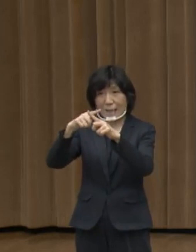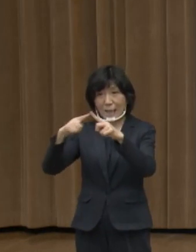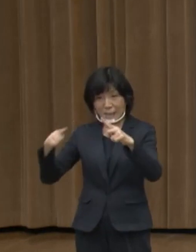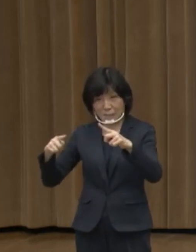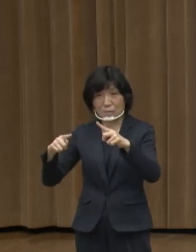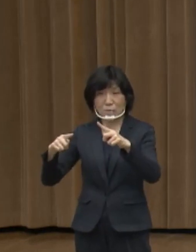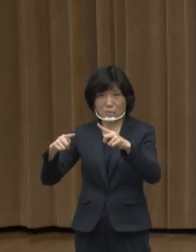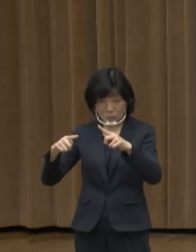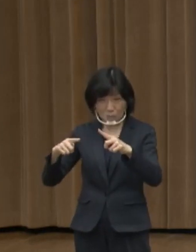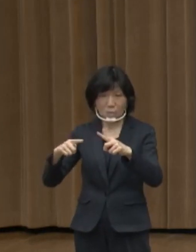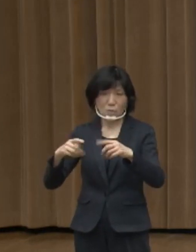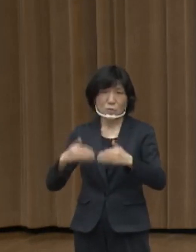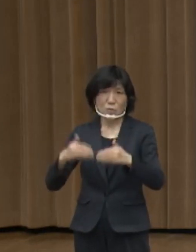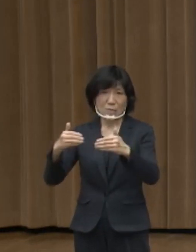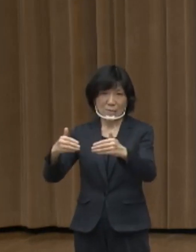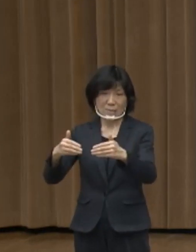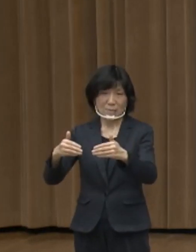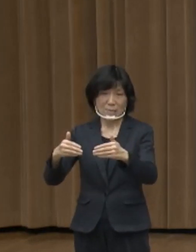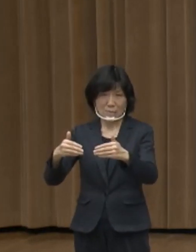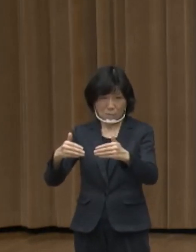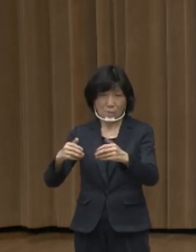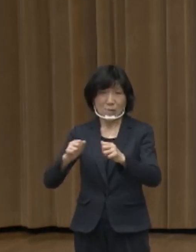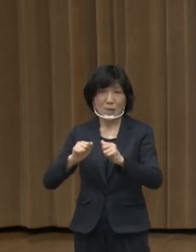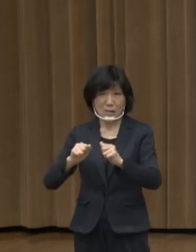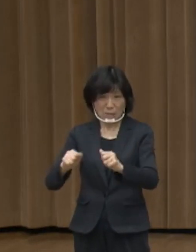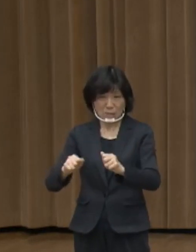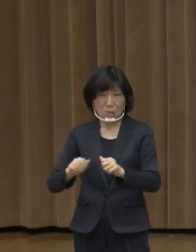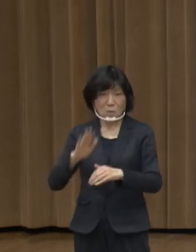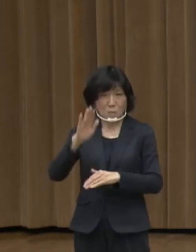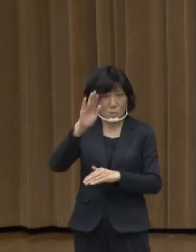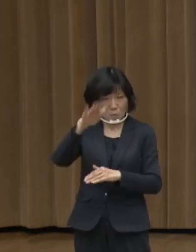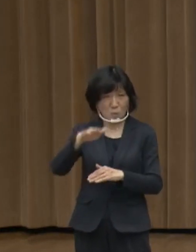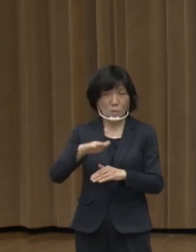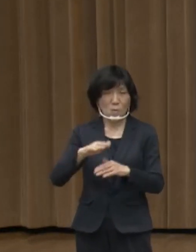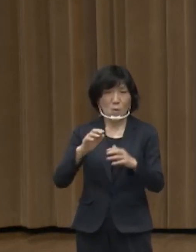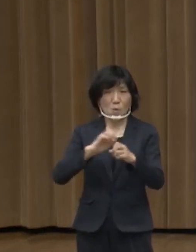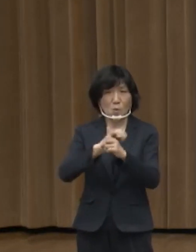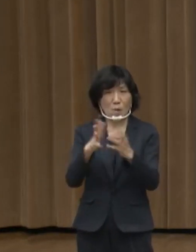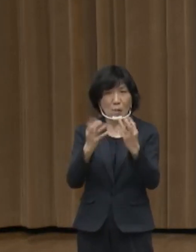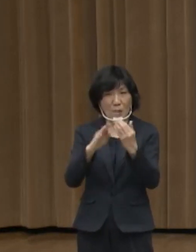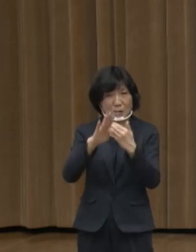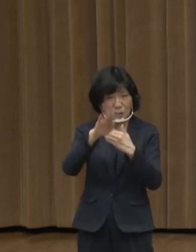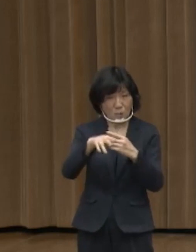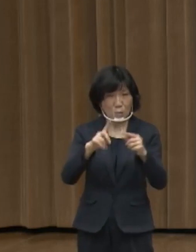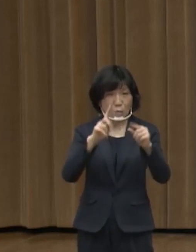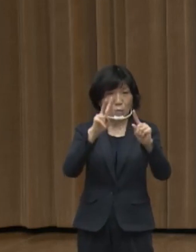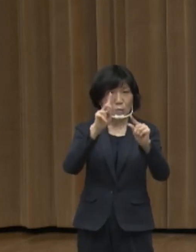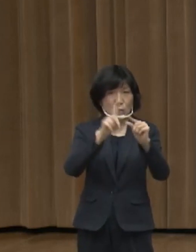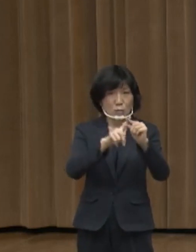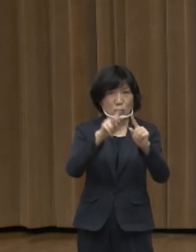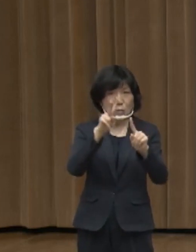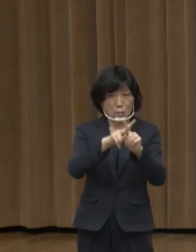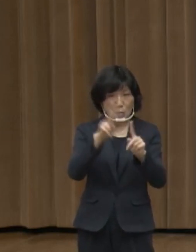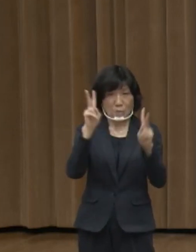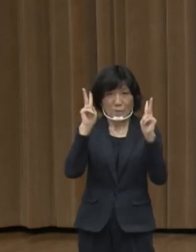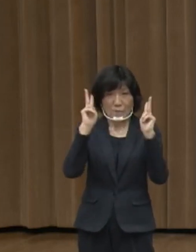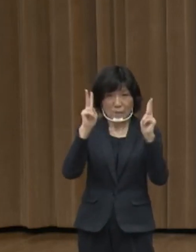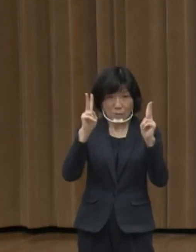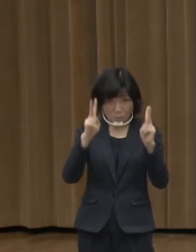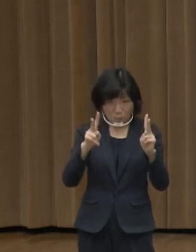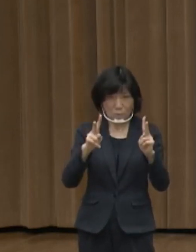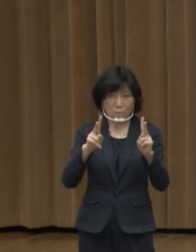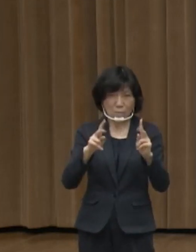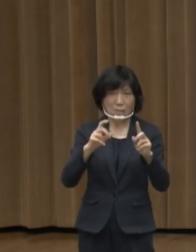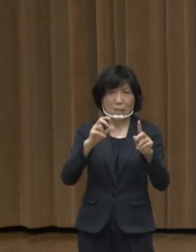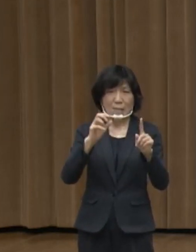マップをもとにして、令和4年度をポストコロナ元年として、中小企業におけるデジタル人材の育成確保の